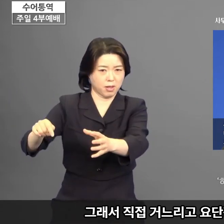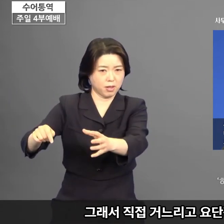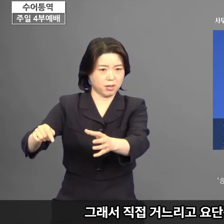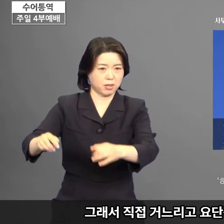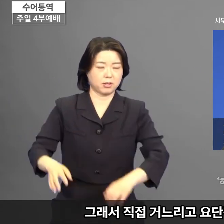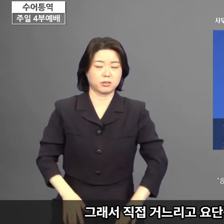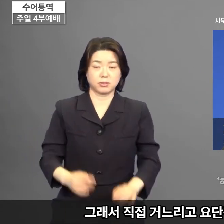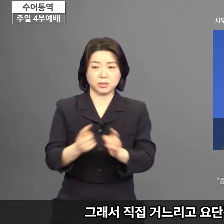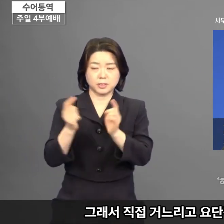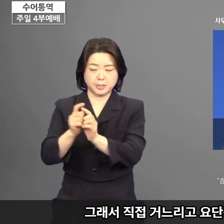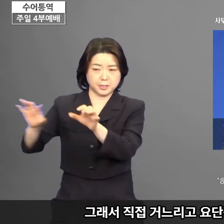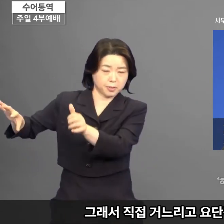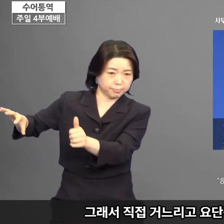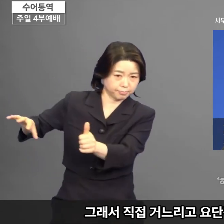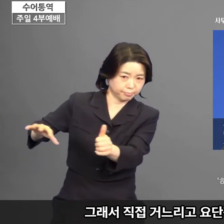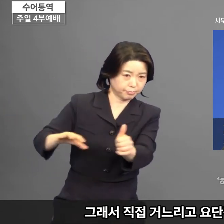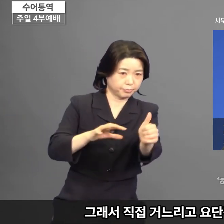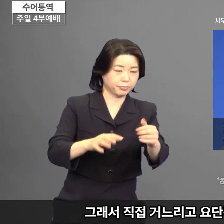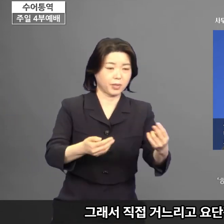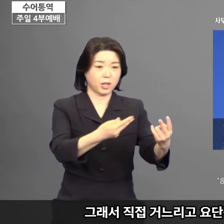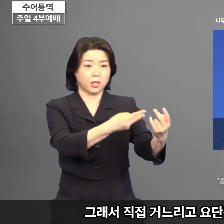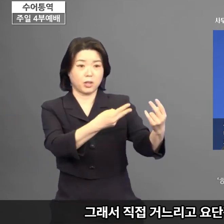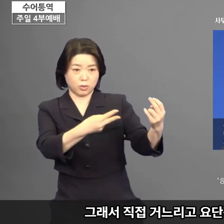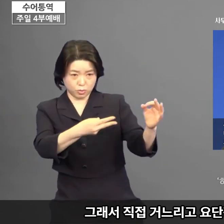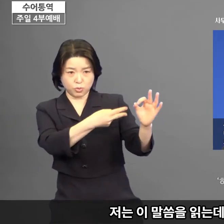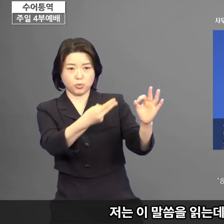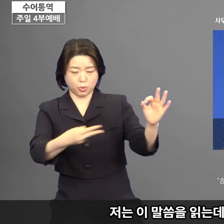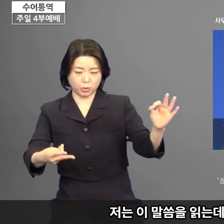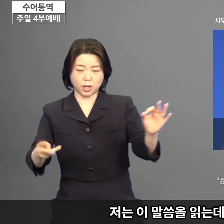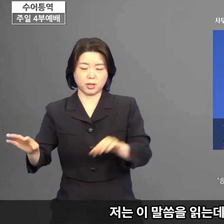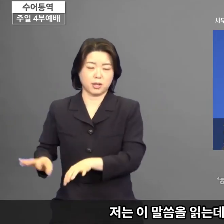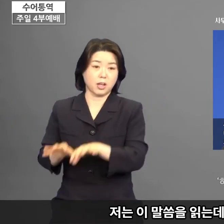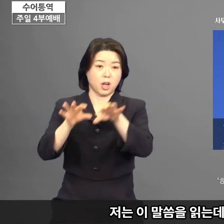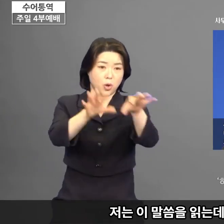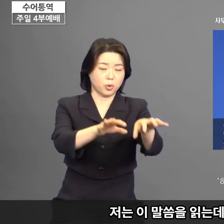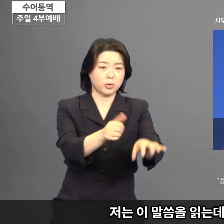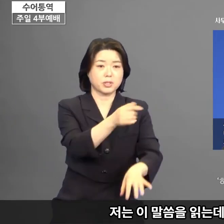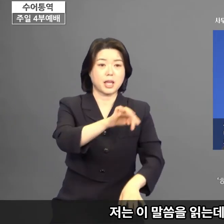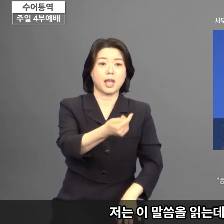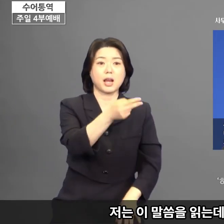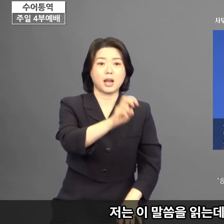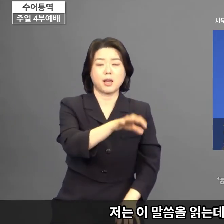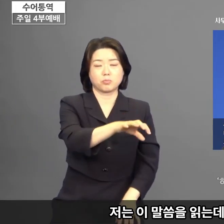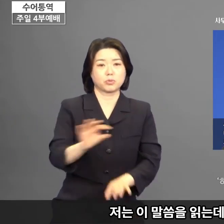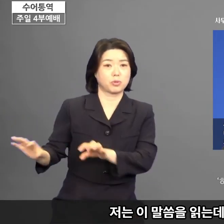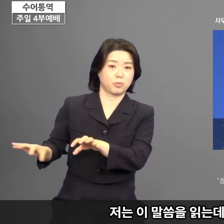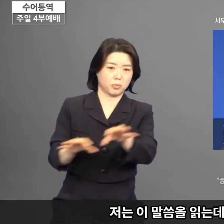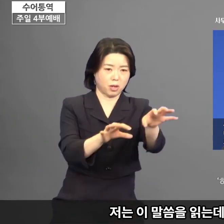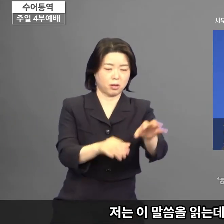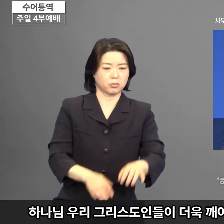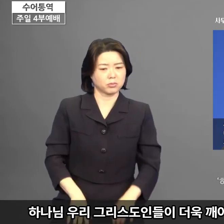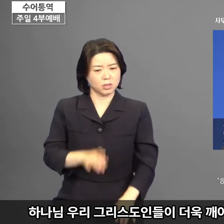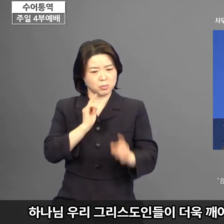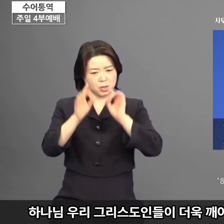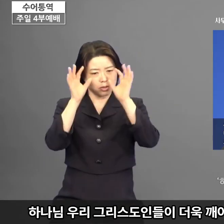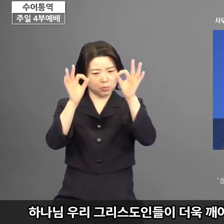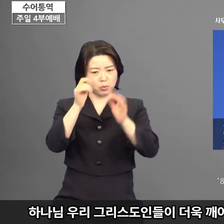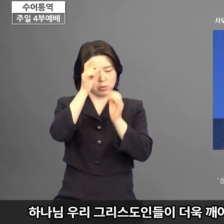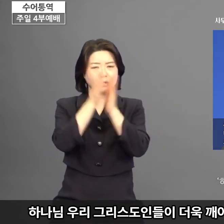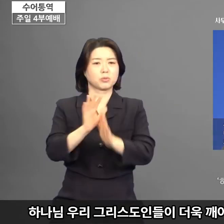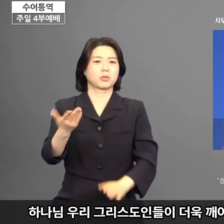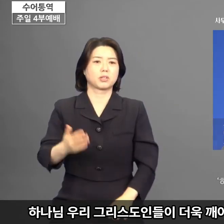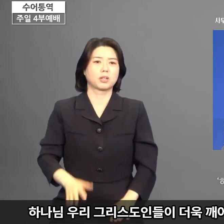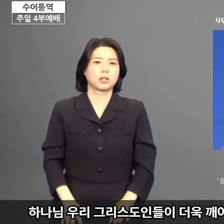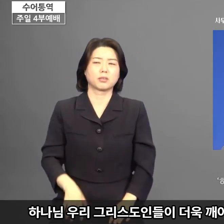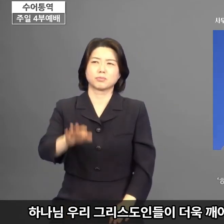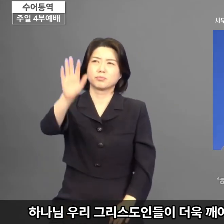그래서 직접 거느리고 요단강을 건너서 가게 됩니다. 저는 이 말씀을 읽는데 기도가 되었습니다. 하나님,